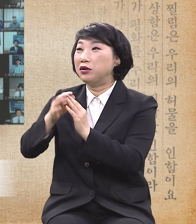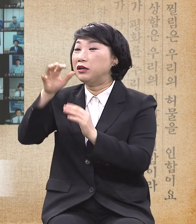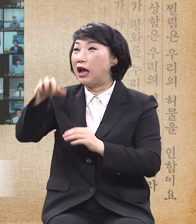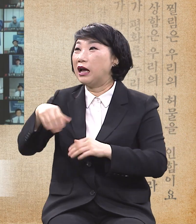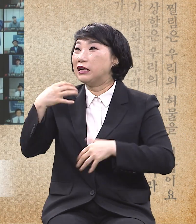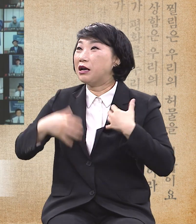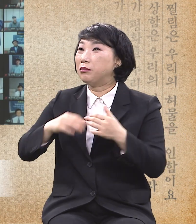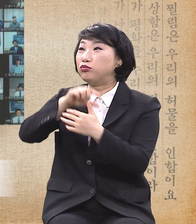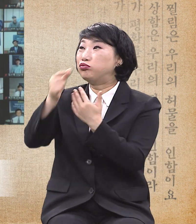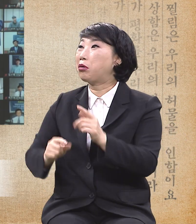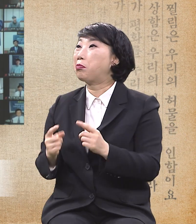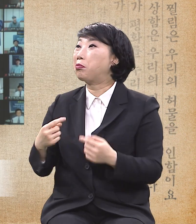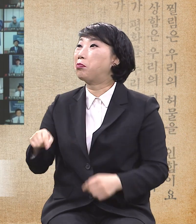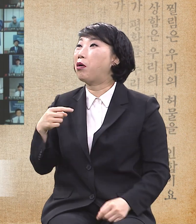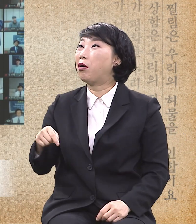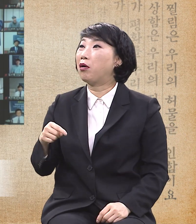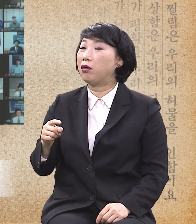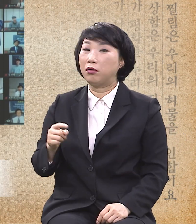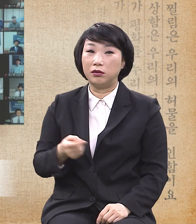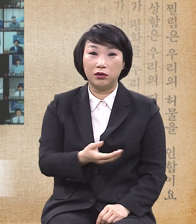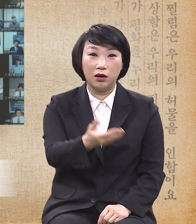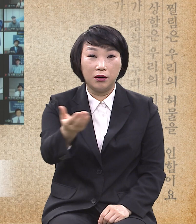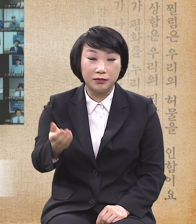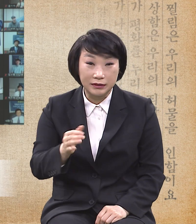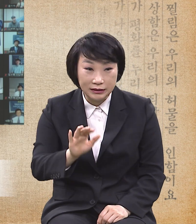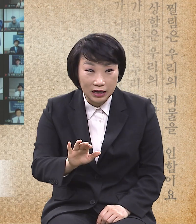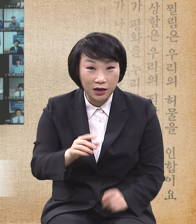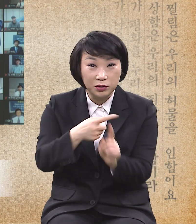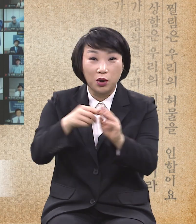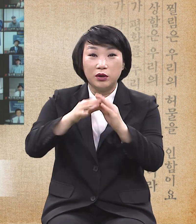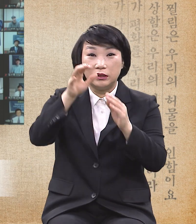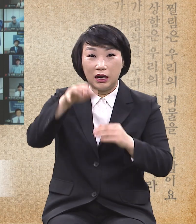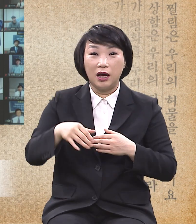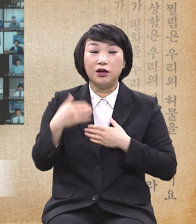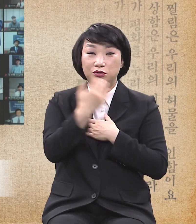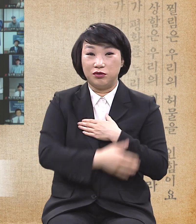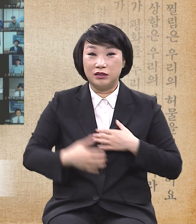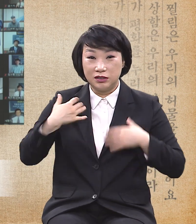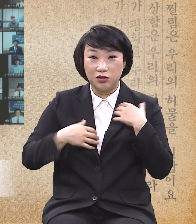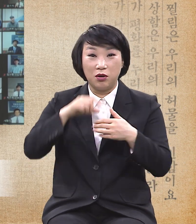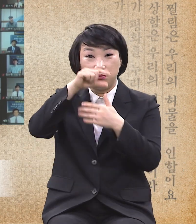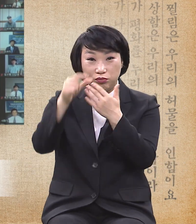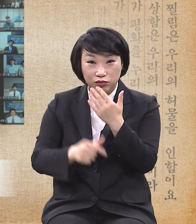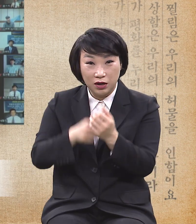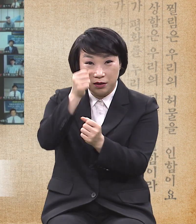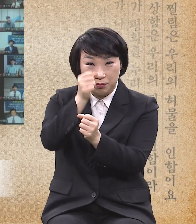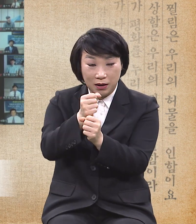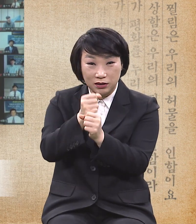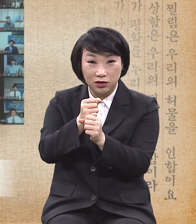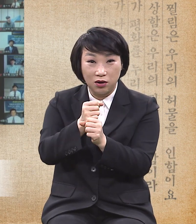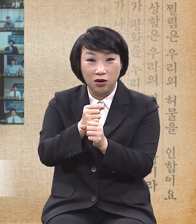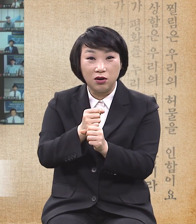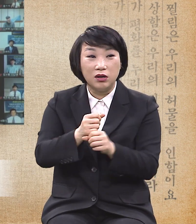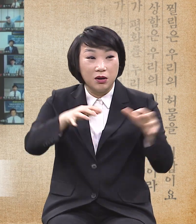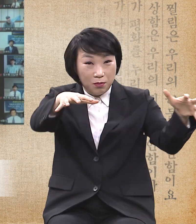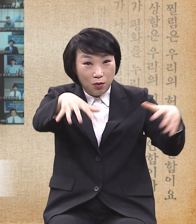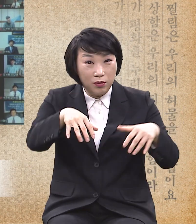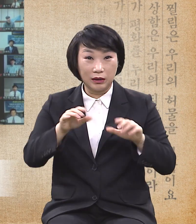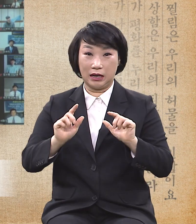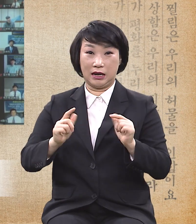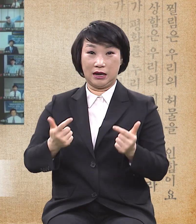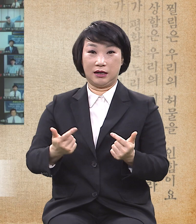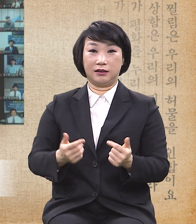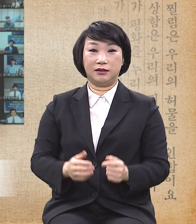재밌는 프로그램이 있어? 교회는 육신이 즐거운 프로그램을 만들어 그들을 모으는 게